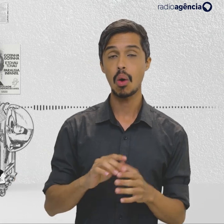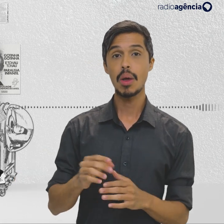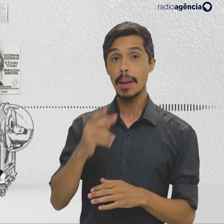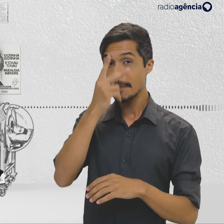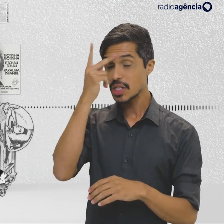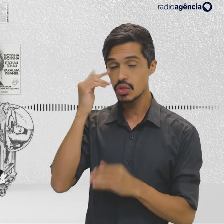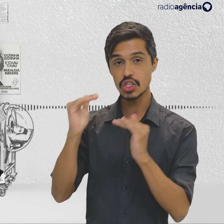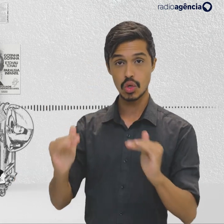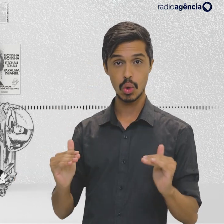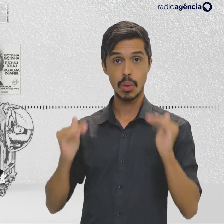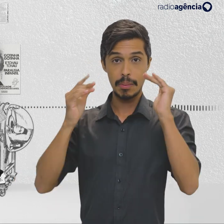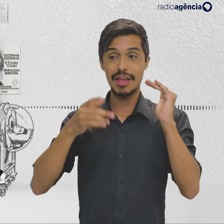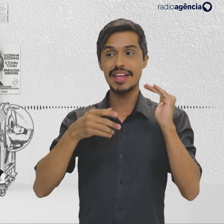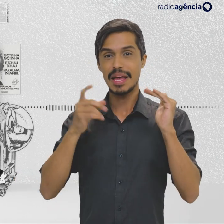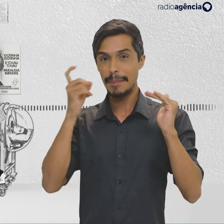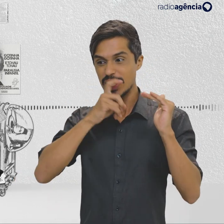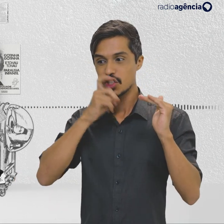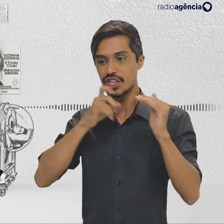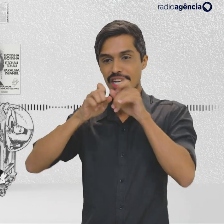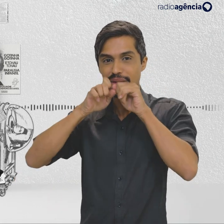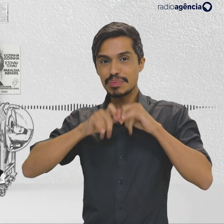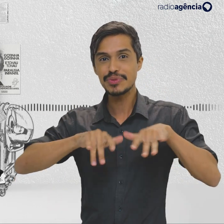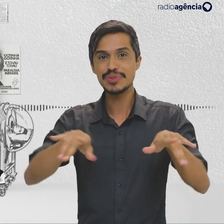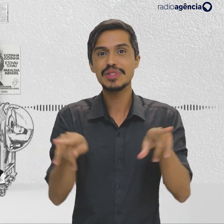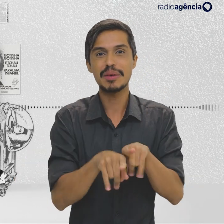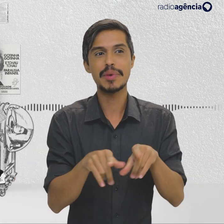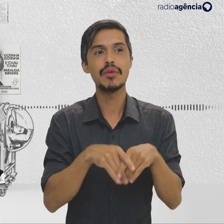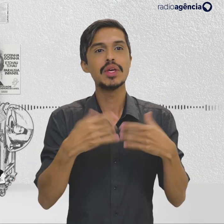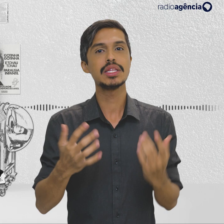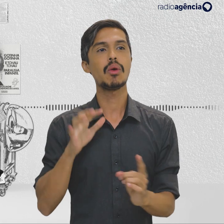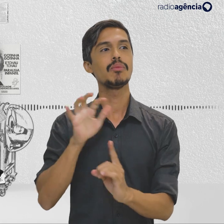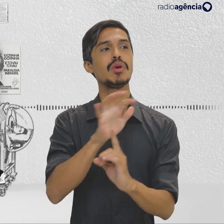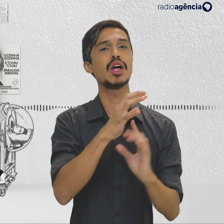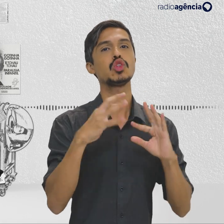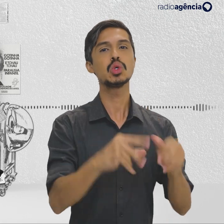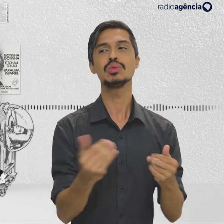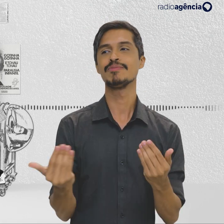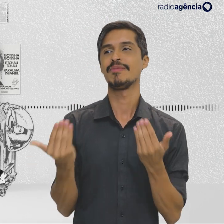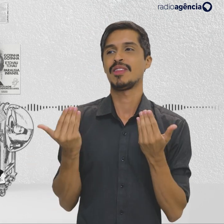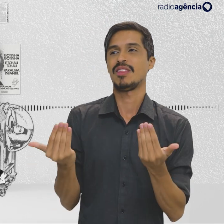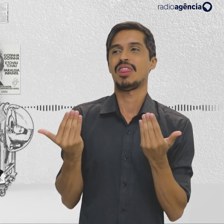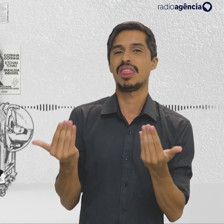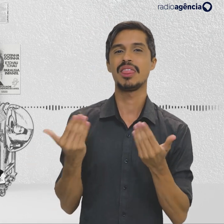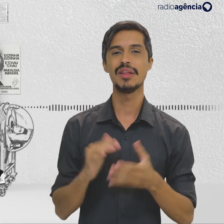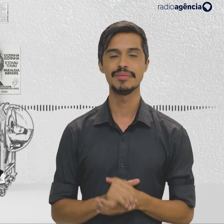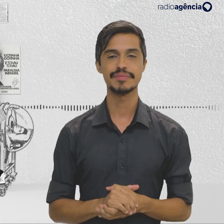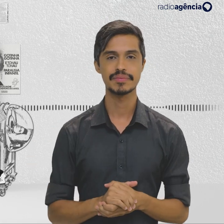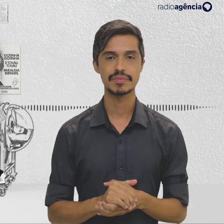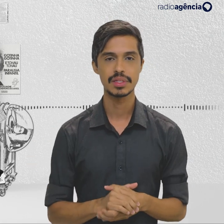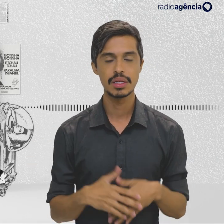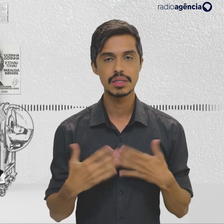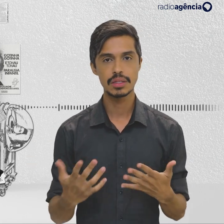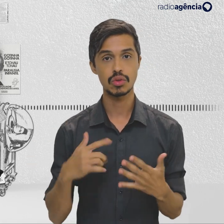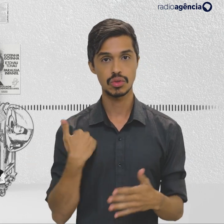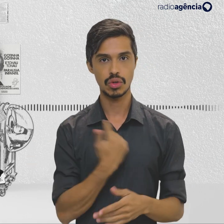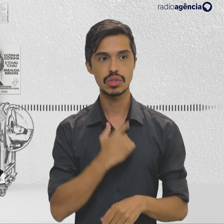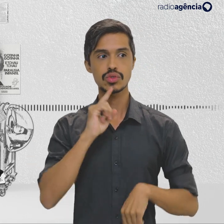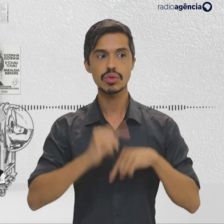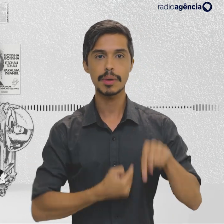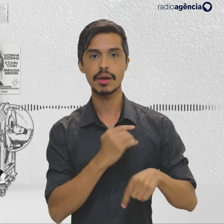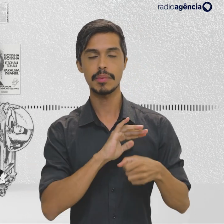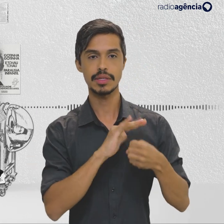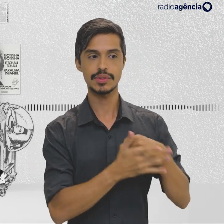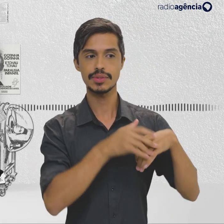autoridades do Governo Federal da época da pandemia abriram a porteira para desconfiança entrar e olha que nós só